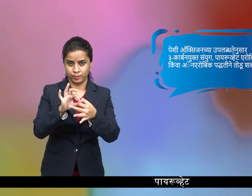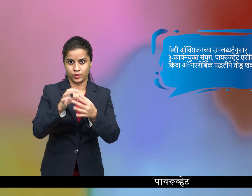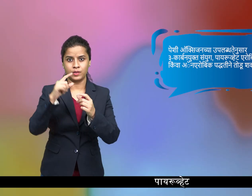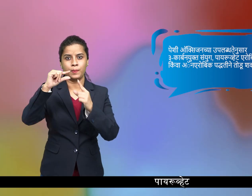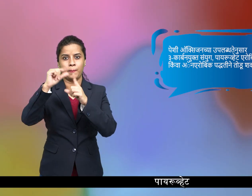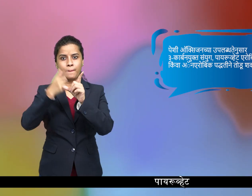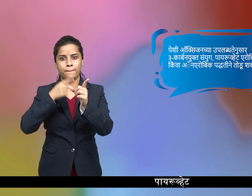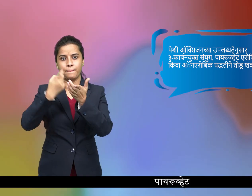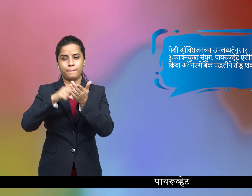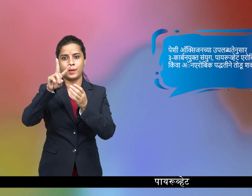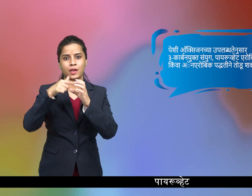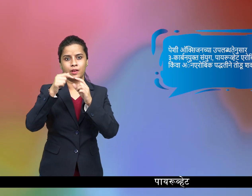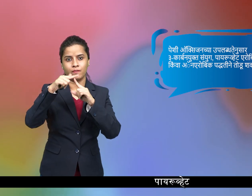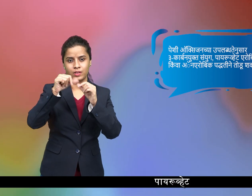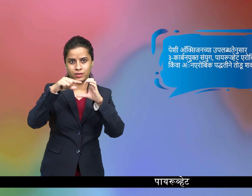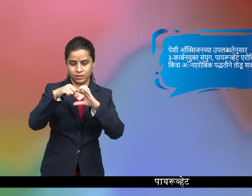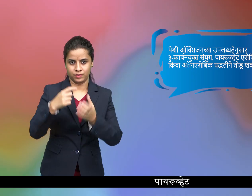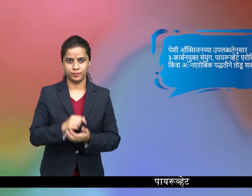पायरुवेट,